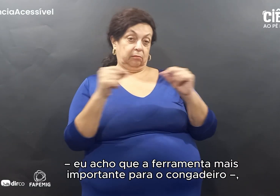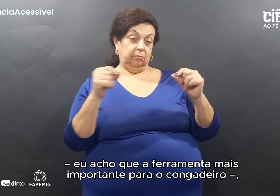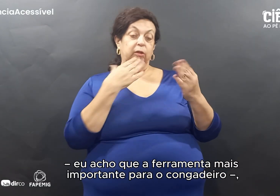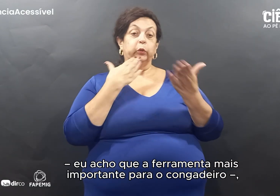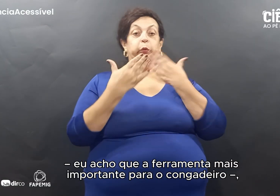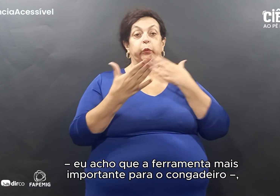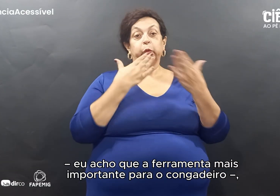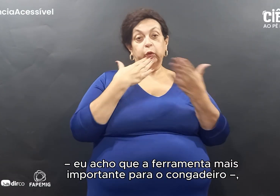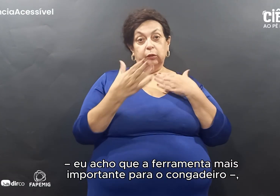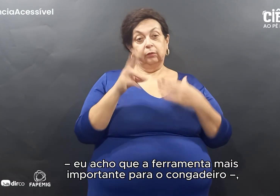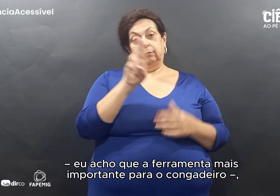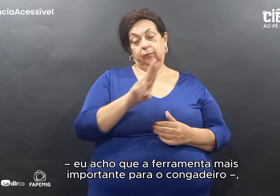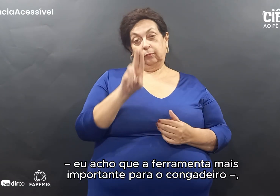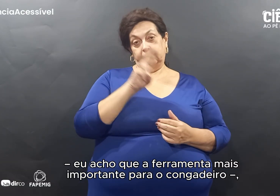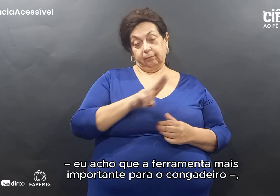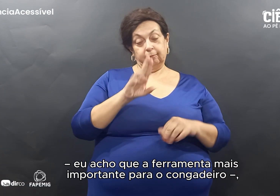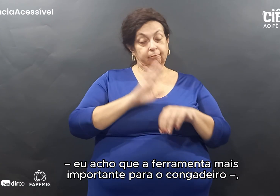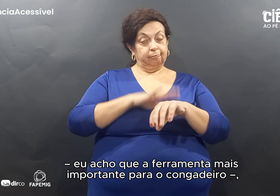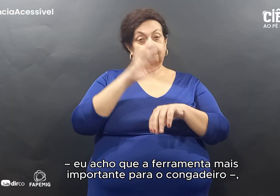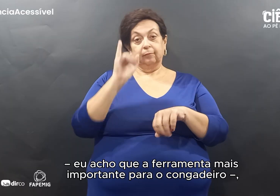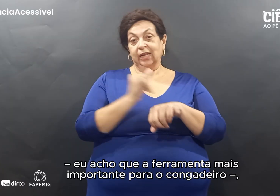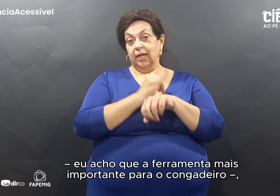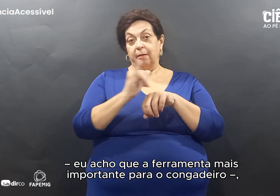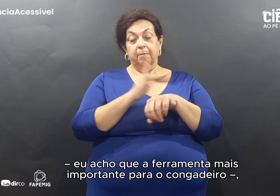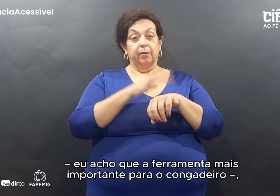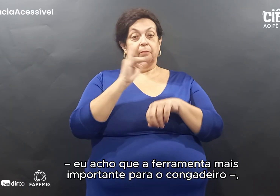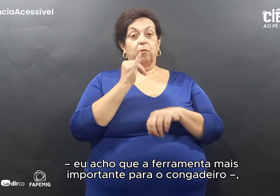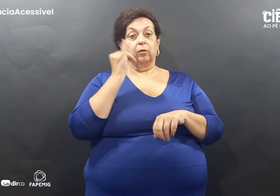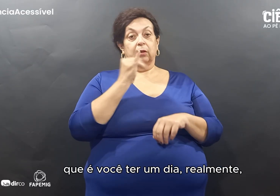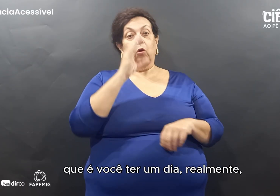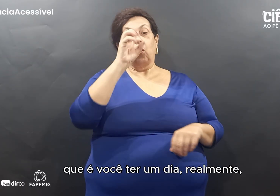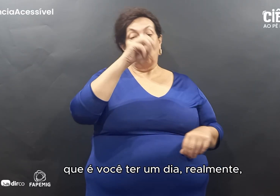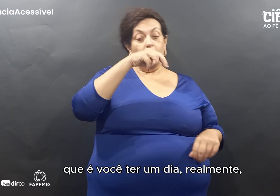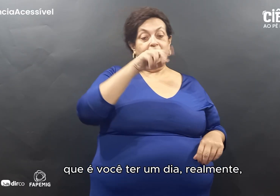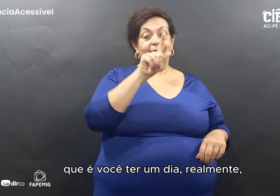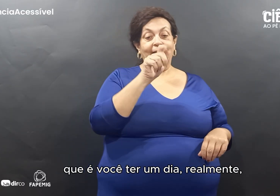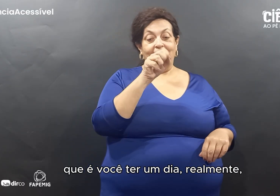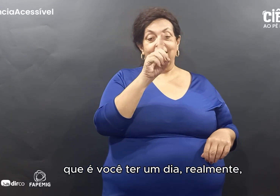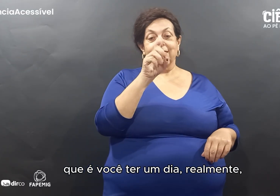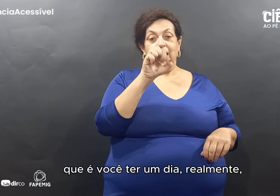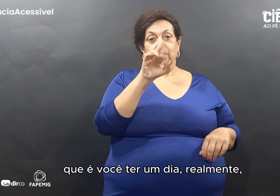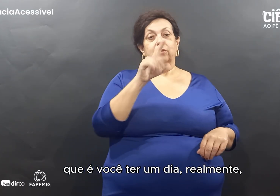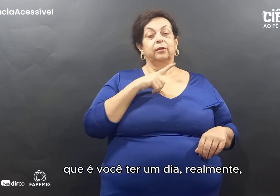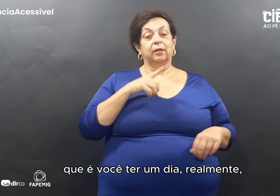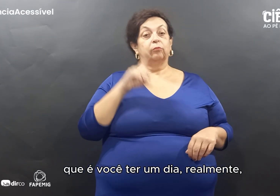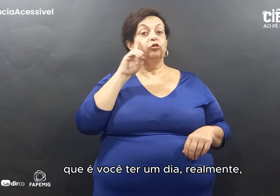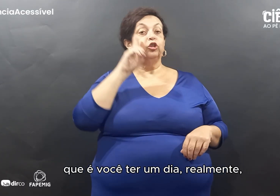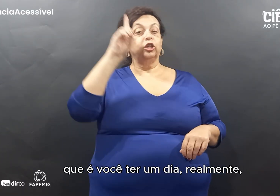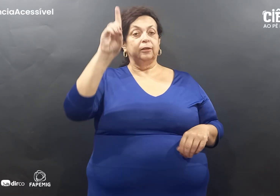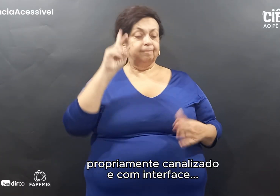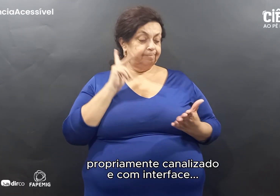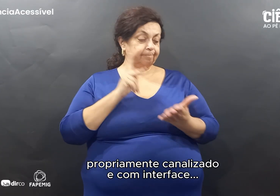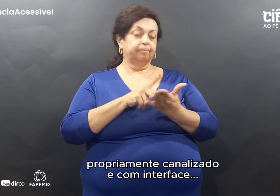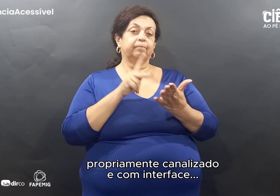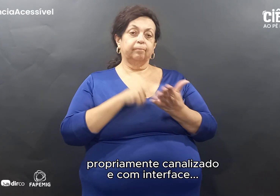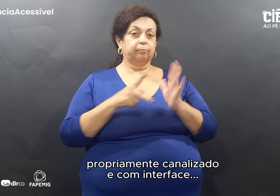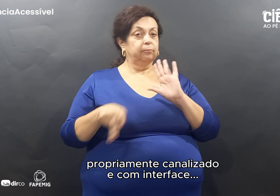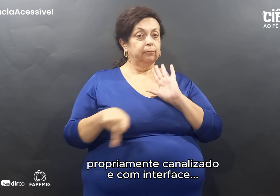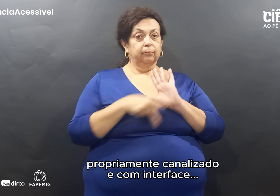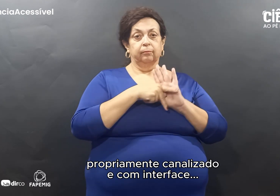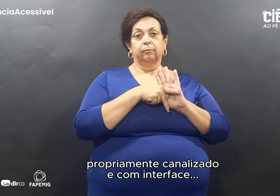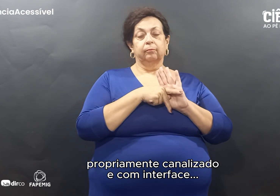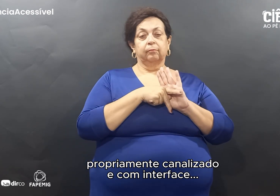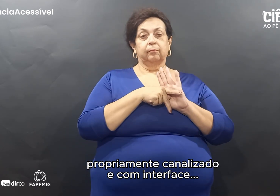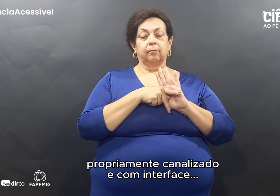discutir, eu acho que a ferramenta mais importante para o congadeiro, que é você ter um dia realmente,